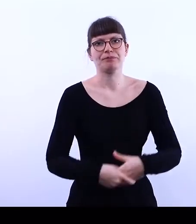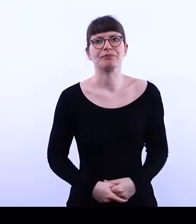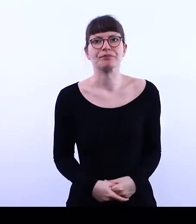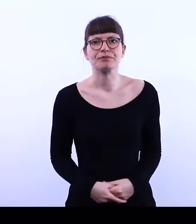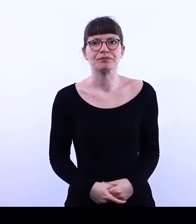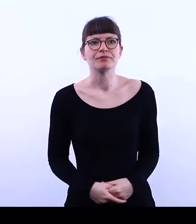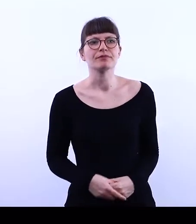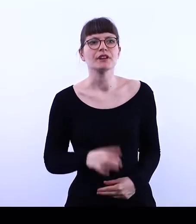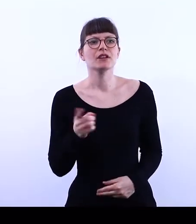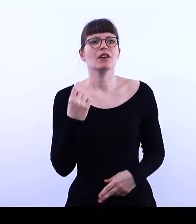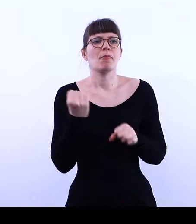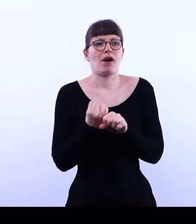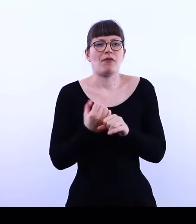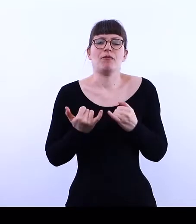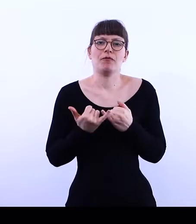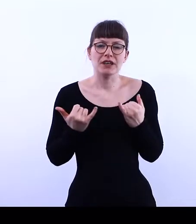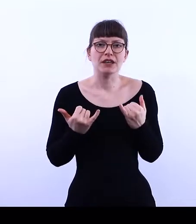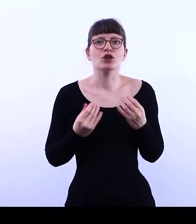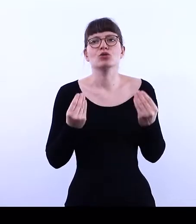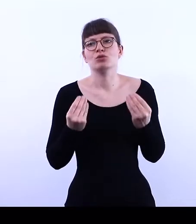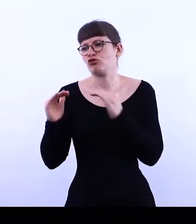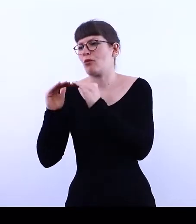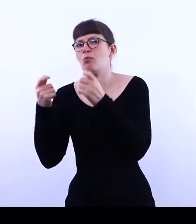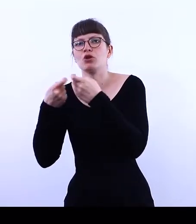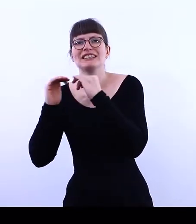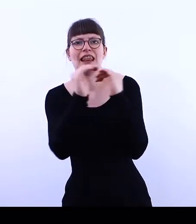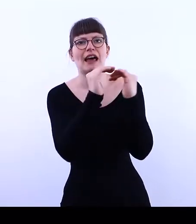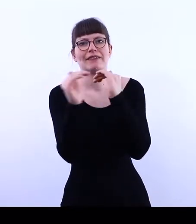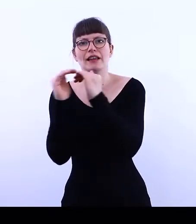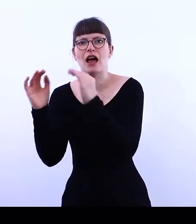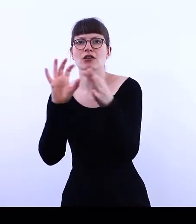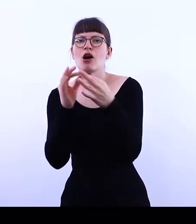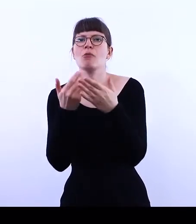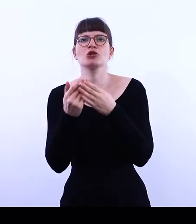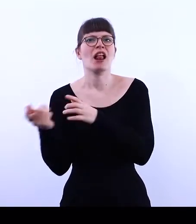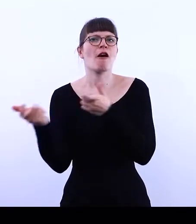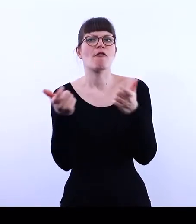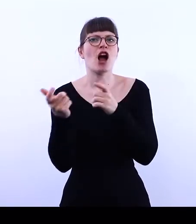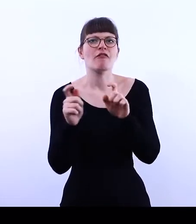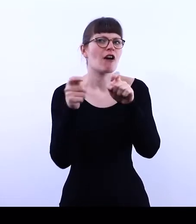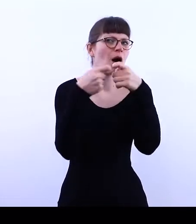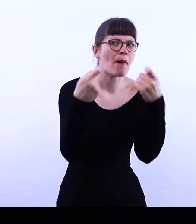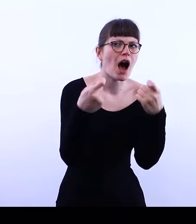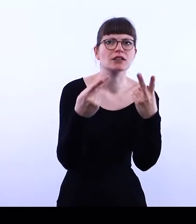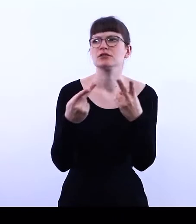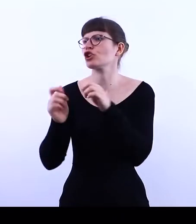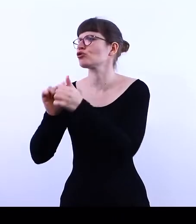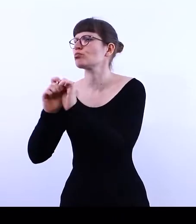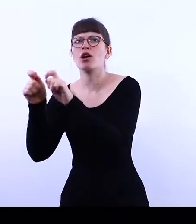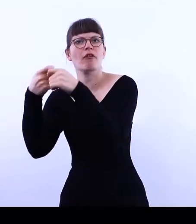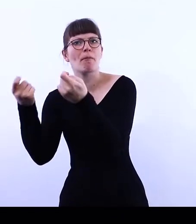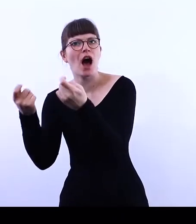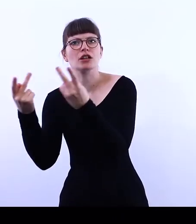tun dies oft auf Landesebene. Da sind also zum Beispiel Feuerwehrverbände dabei, Sportverbände, aber eben auch